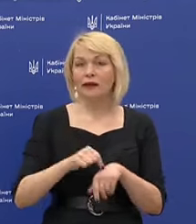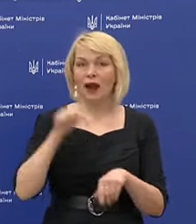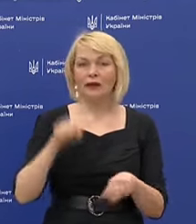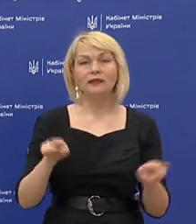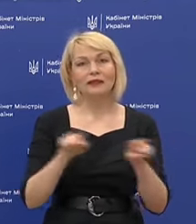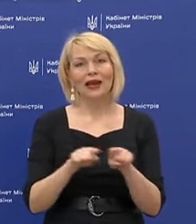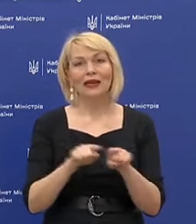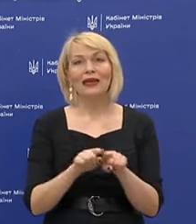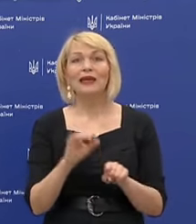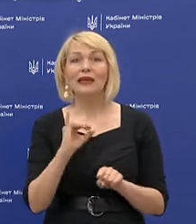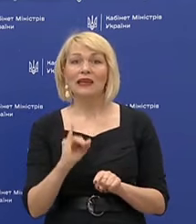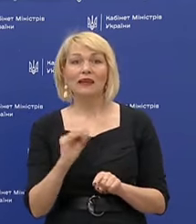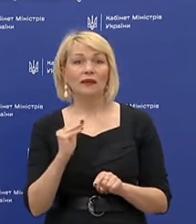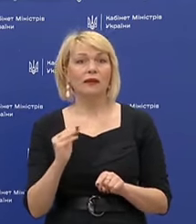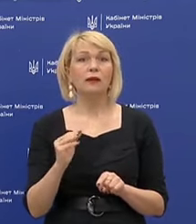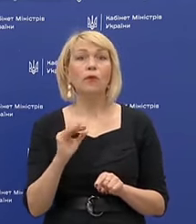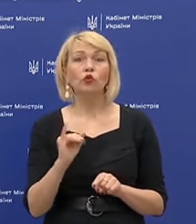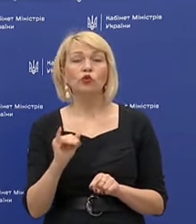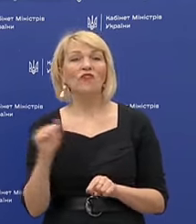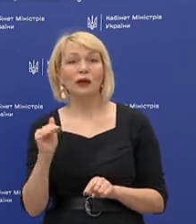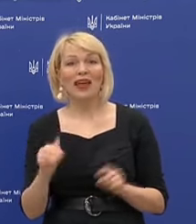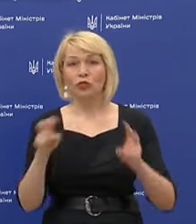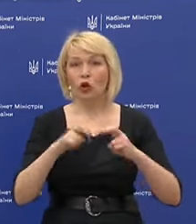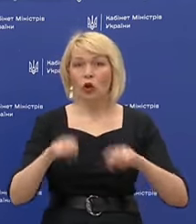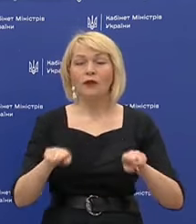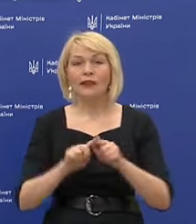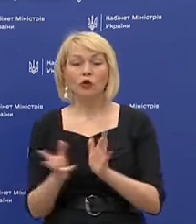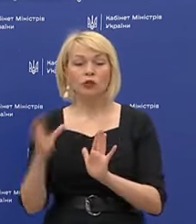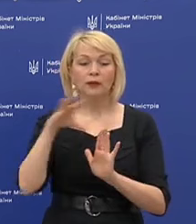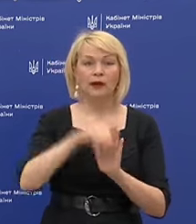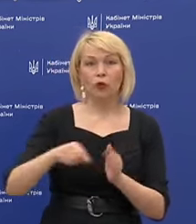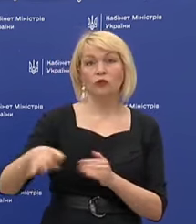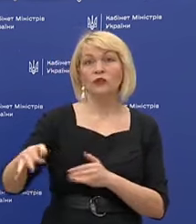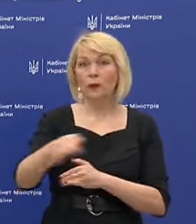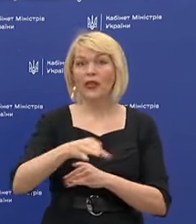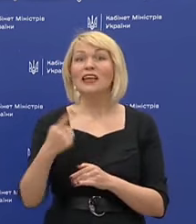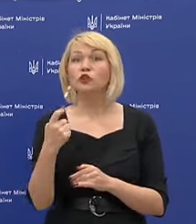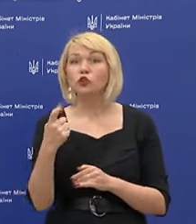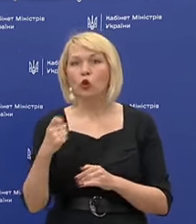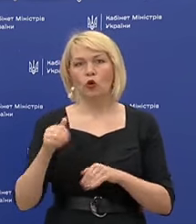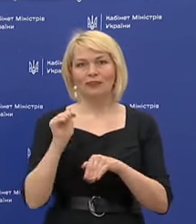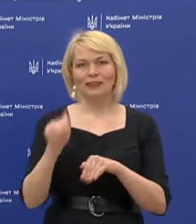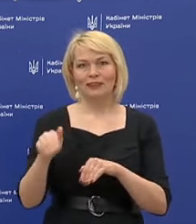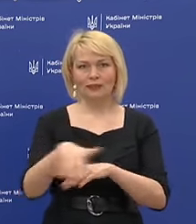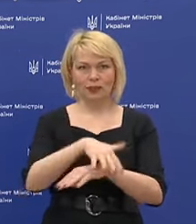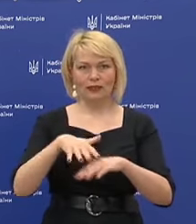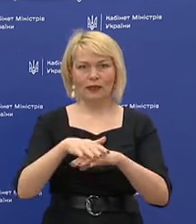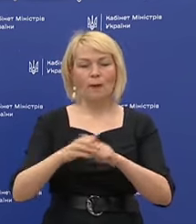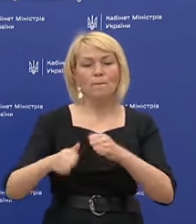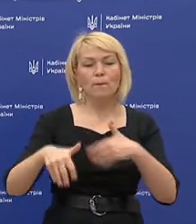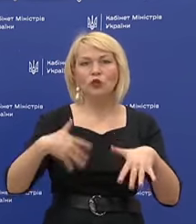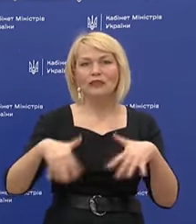так і імуноферментного аналізу, яка також перераховується в області на 100 тисяч населення.